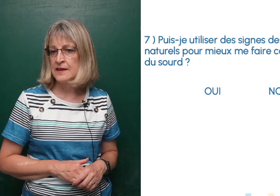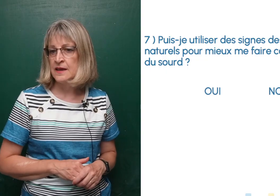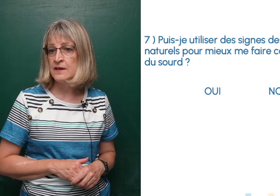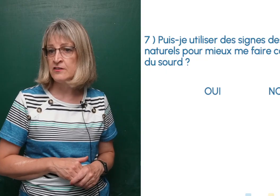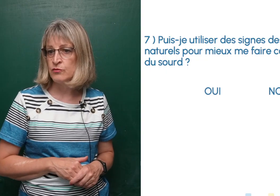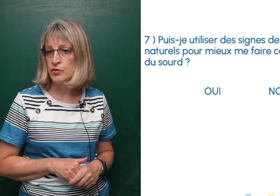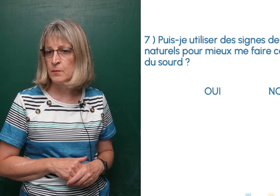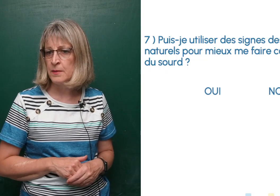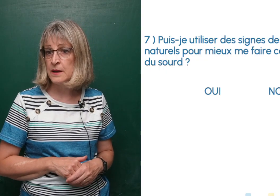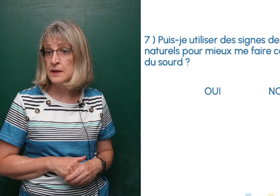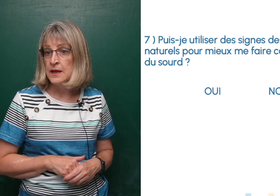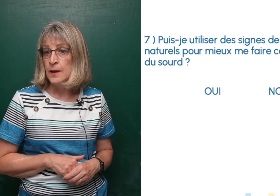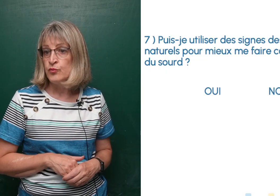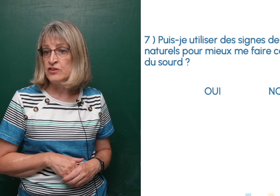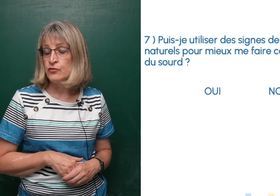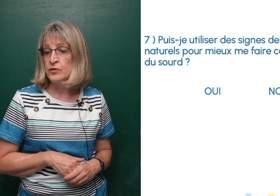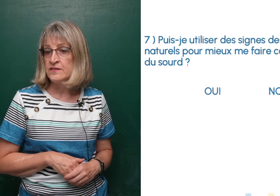dernière, si je ne me trompe pas. Puis-je utiliser des